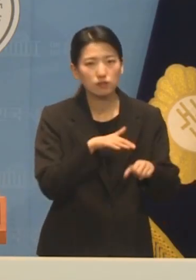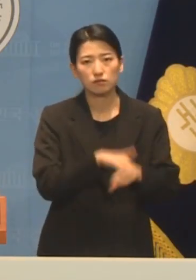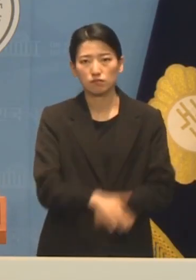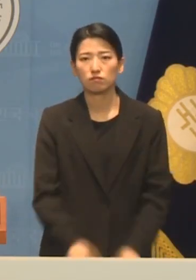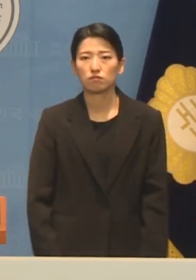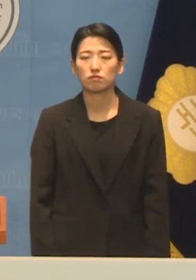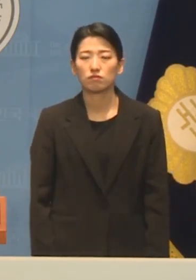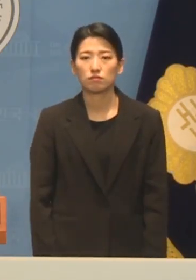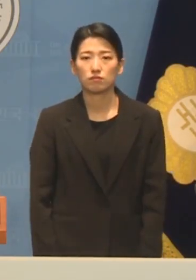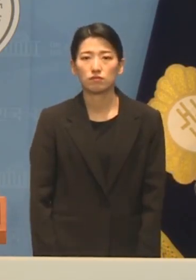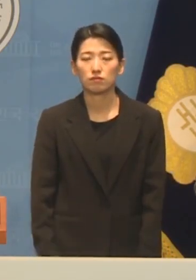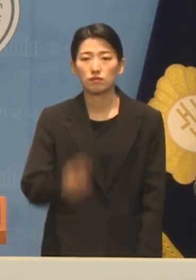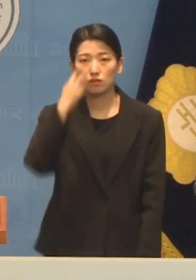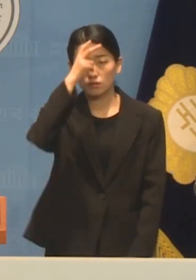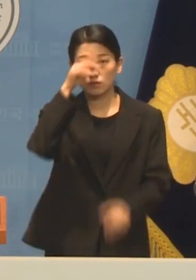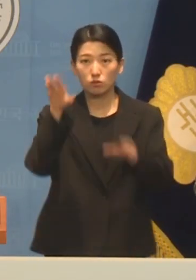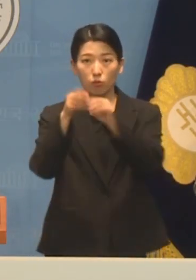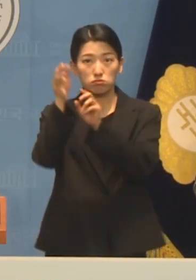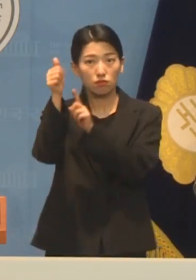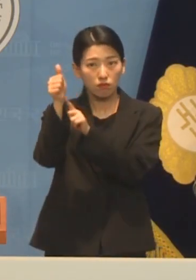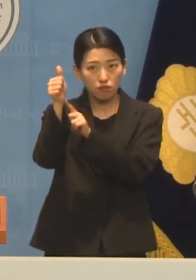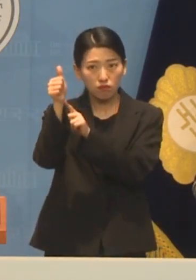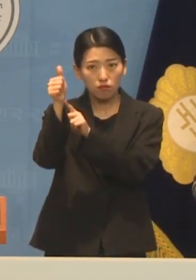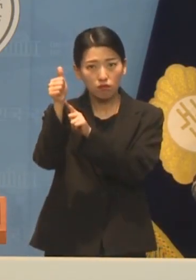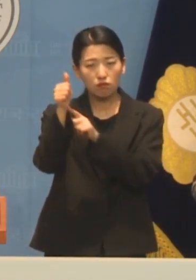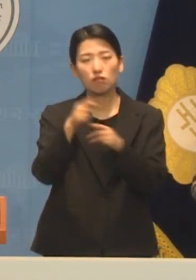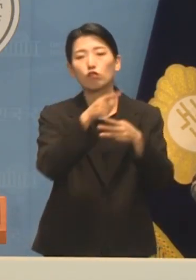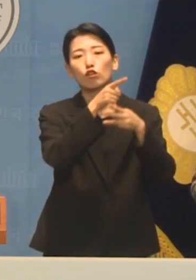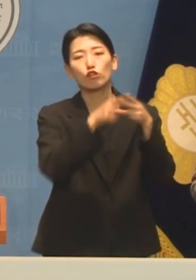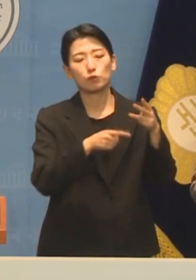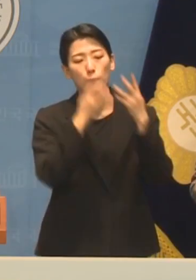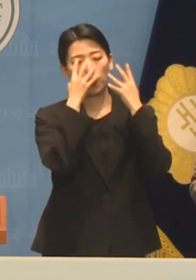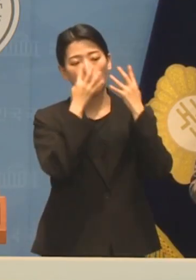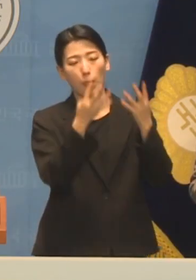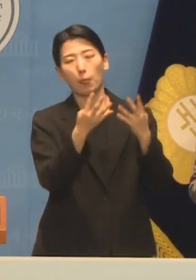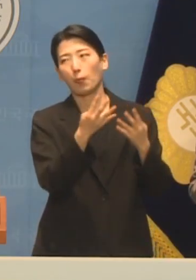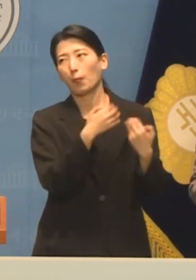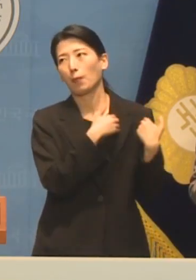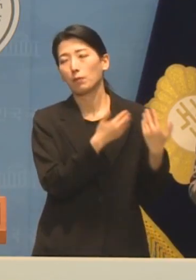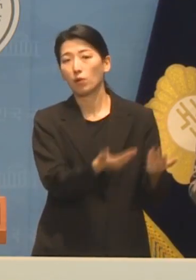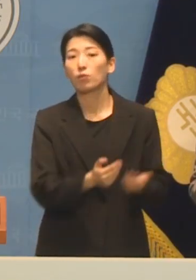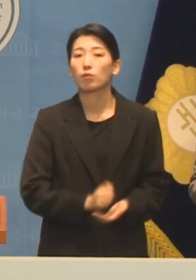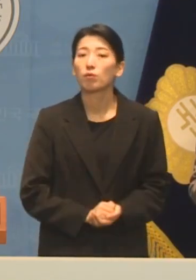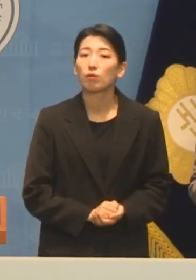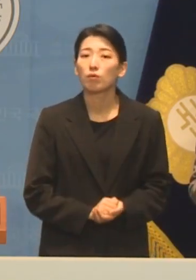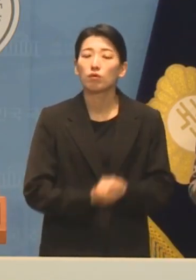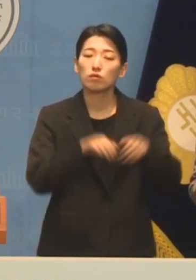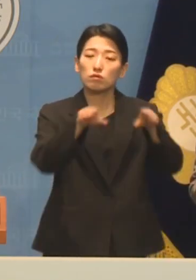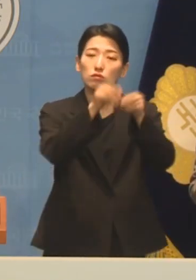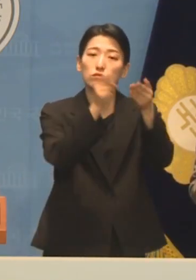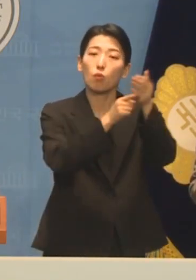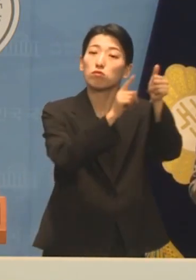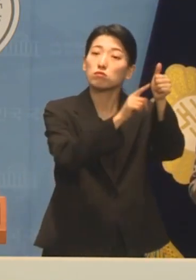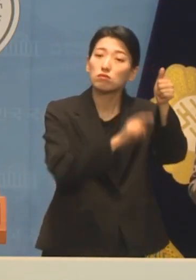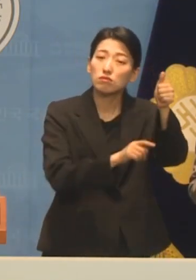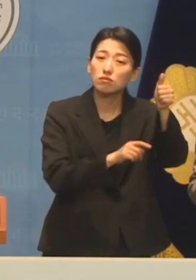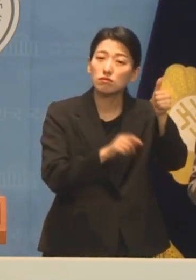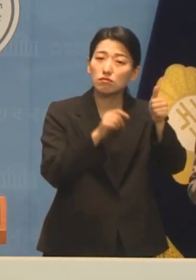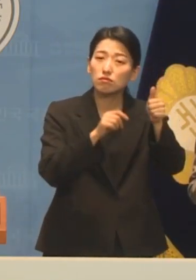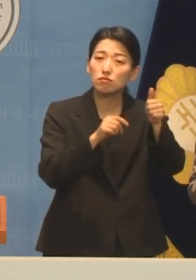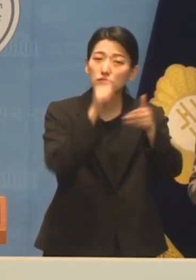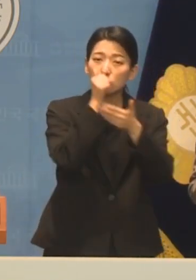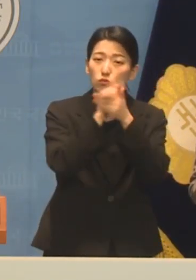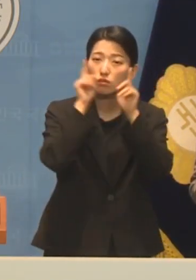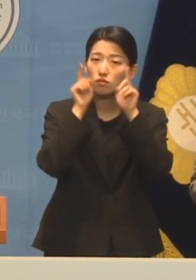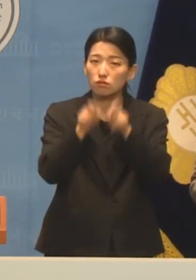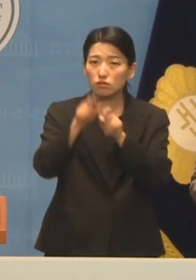심우정 검찰총장은 내란 수기 윤석열을 풀어주었으며 한덕수 권한대행은 내란 혐의 피의자인